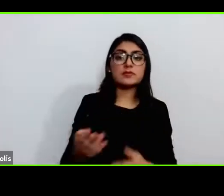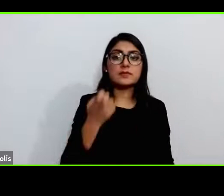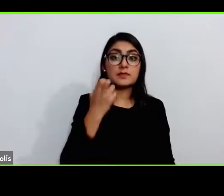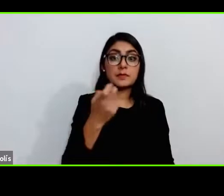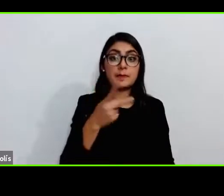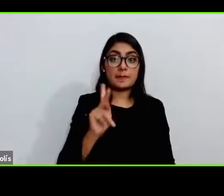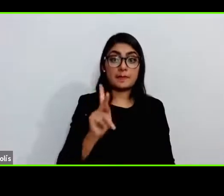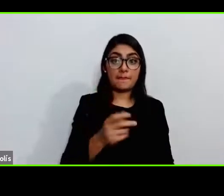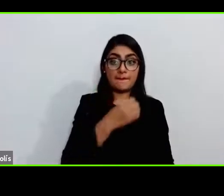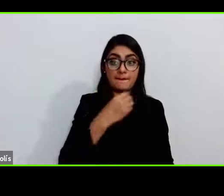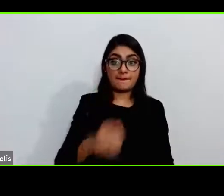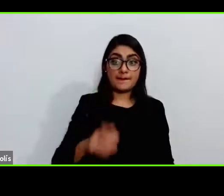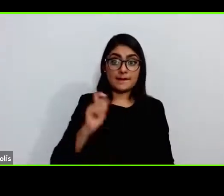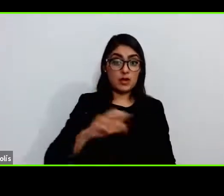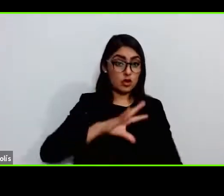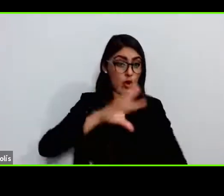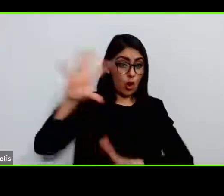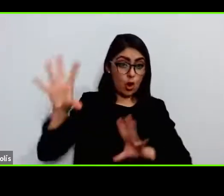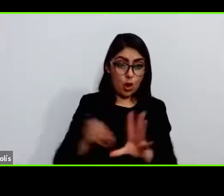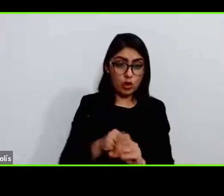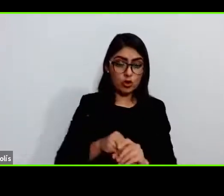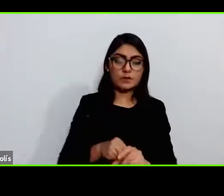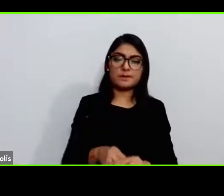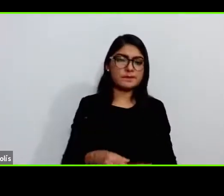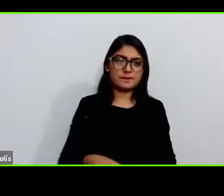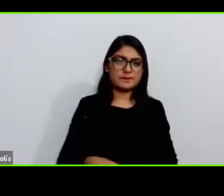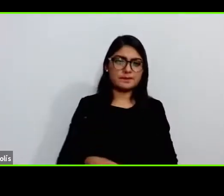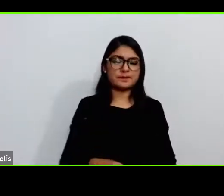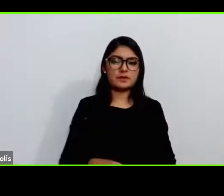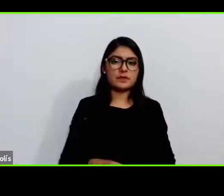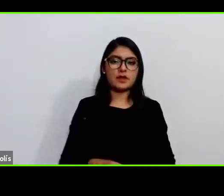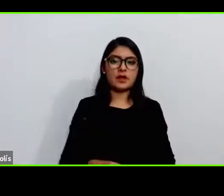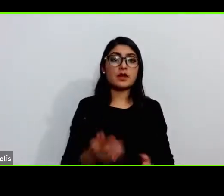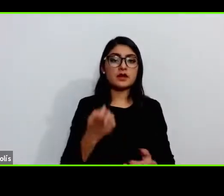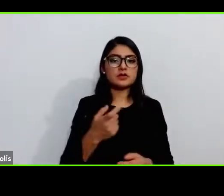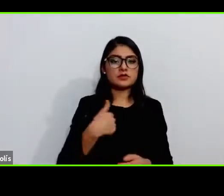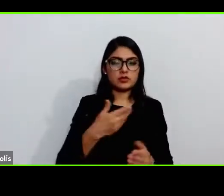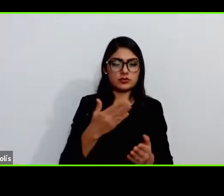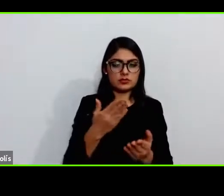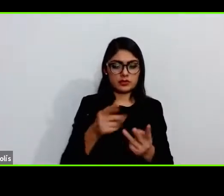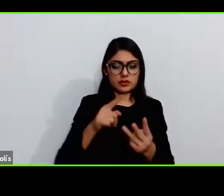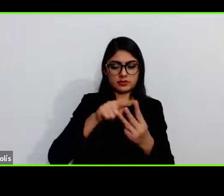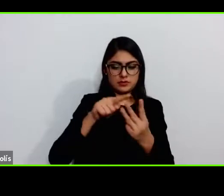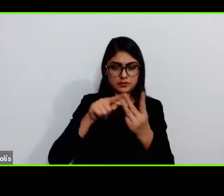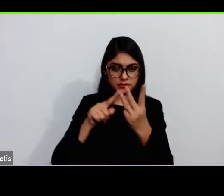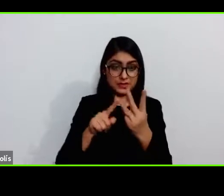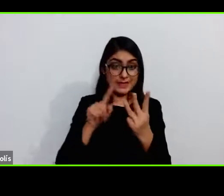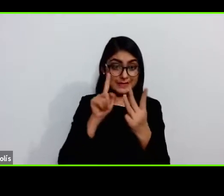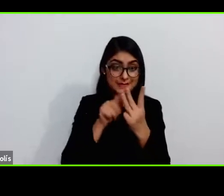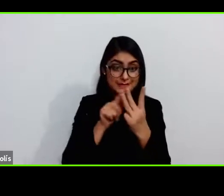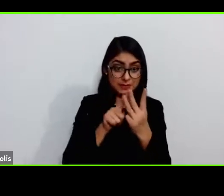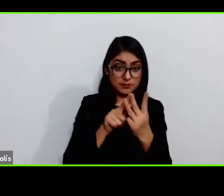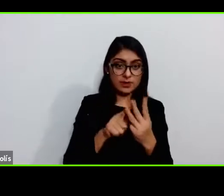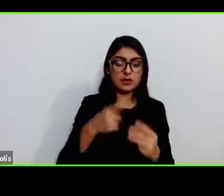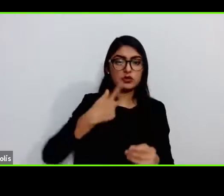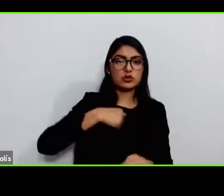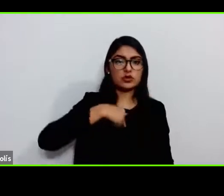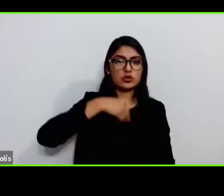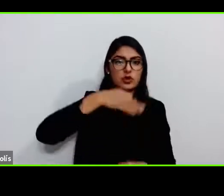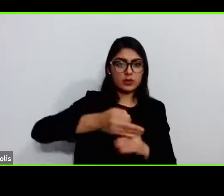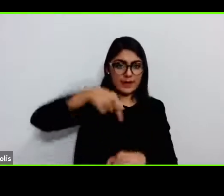necesariamente se da en todos los estados nacionales. Pero yo diría que esta segunda ola es donde nos encontramos en México, en la